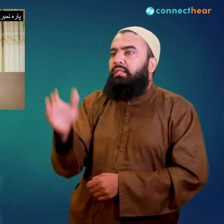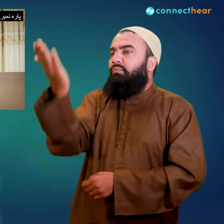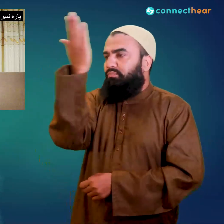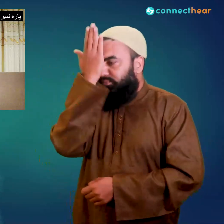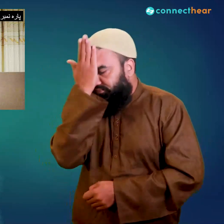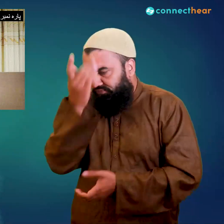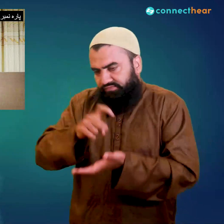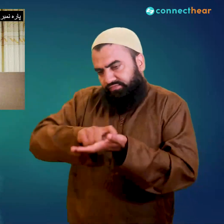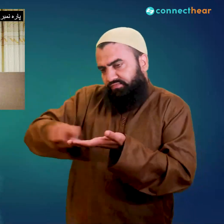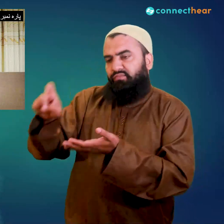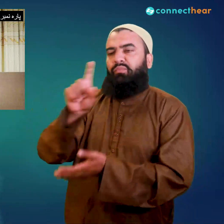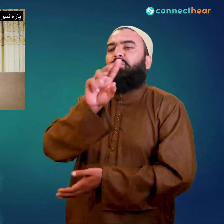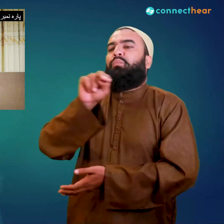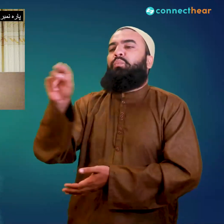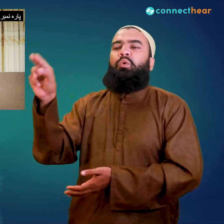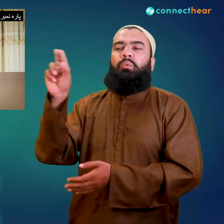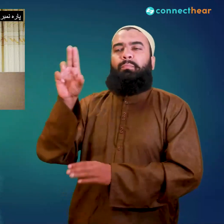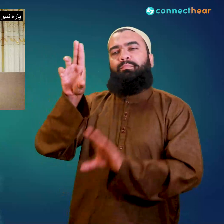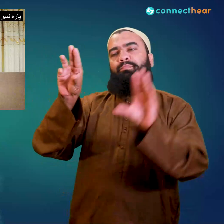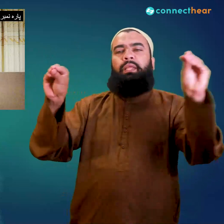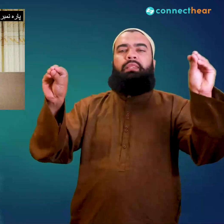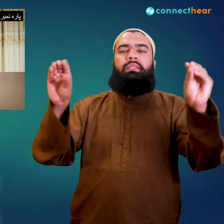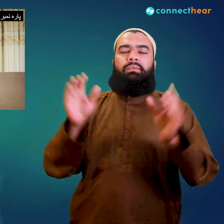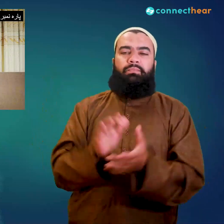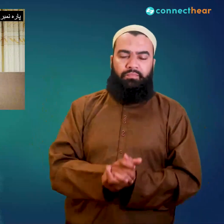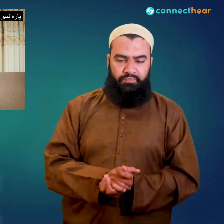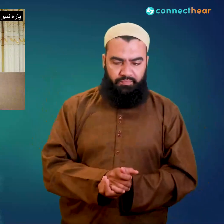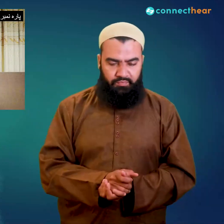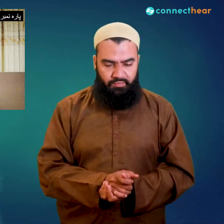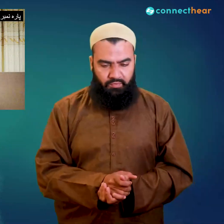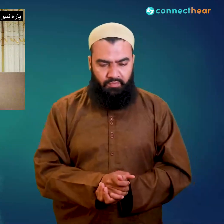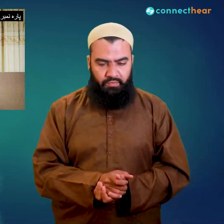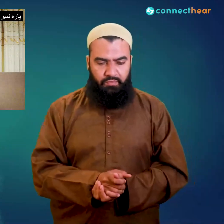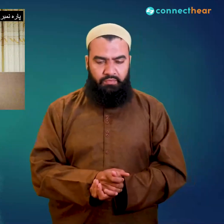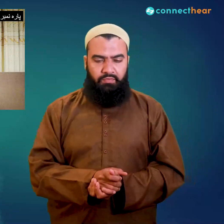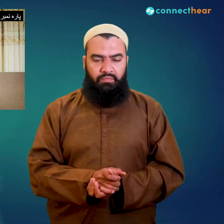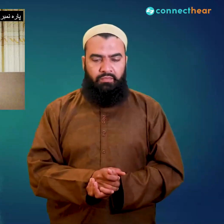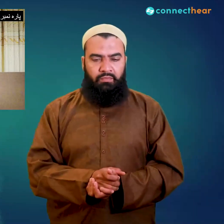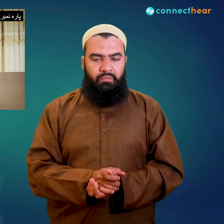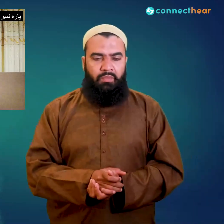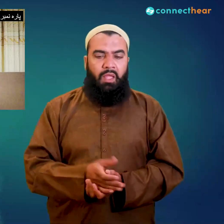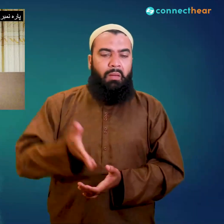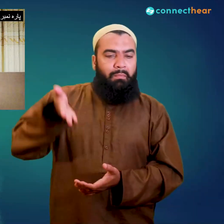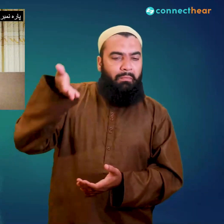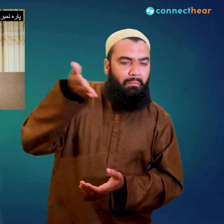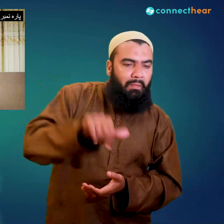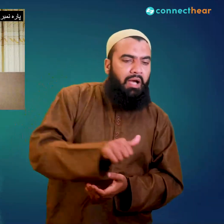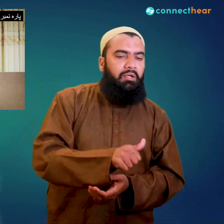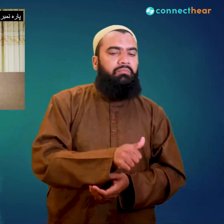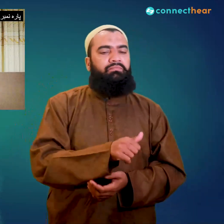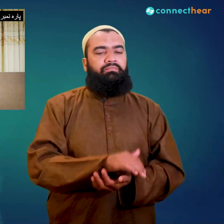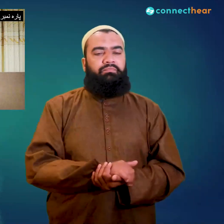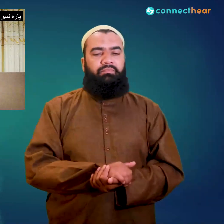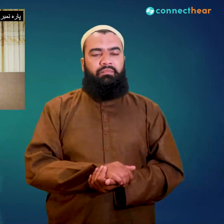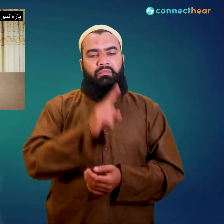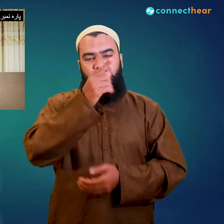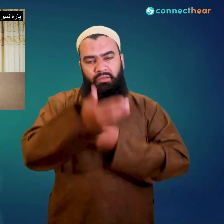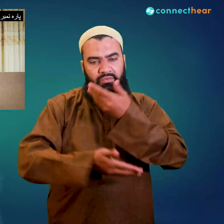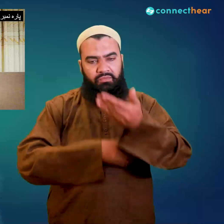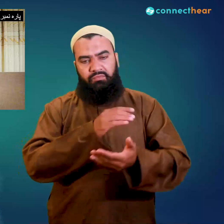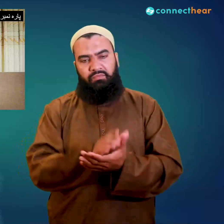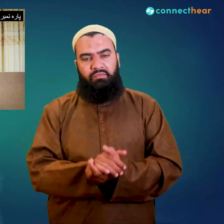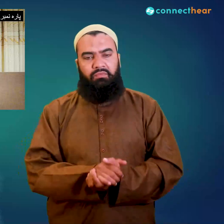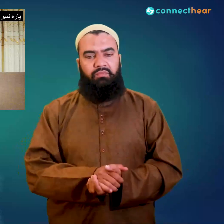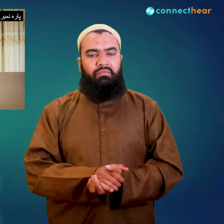یوسف علیہ السلام نے فرمایا یا ابتی ھذا تأویل رؤیای من قبل قد جعلها ربی